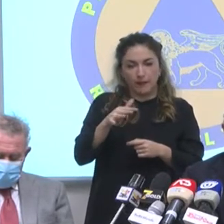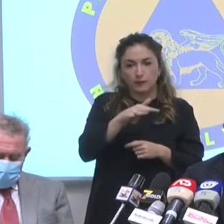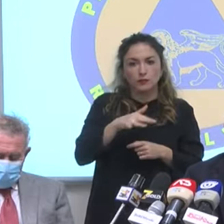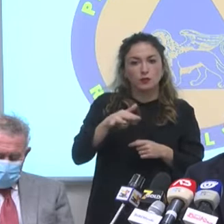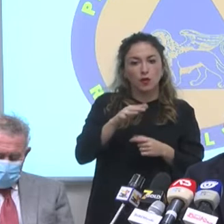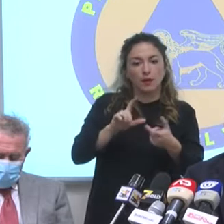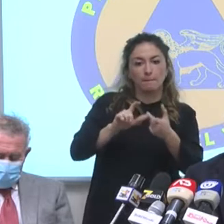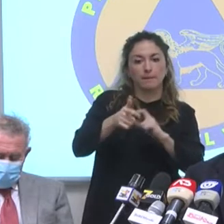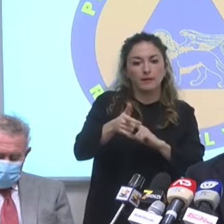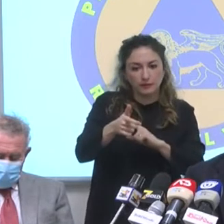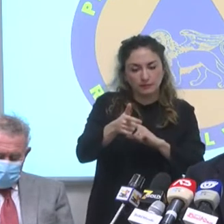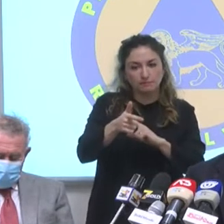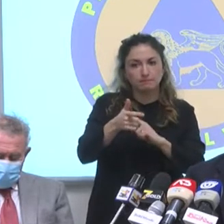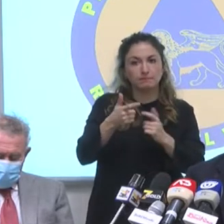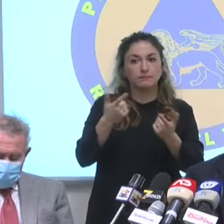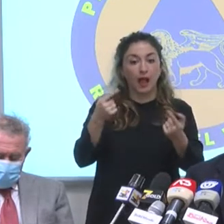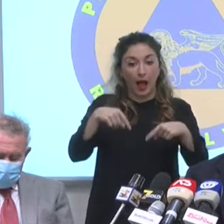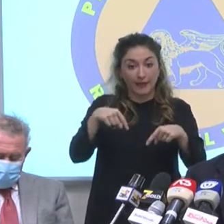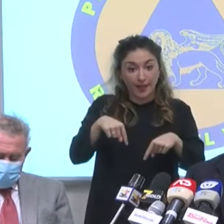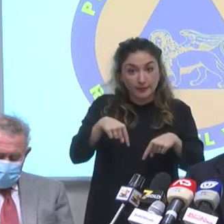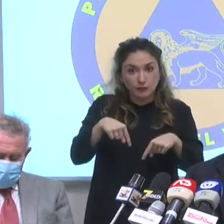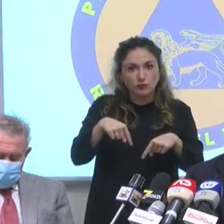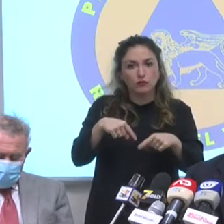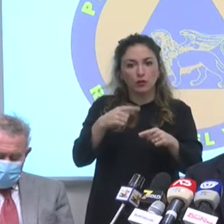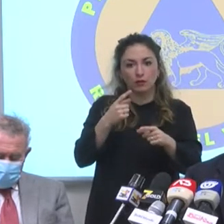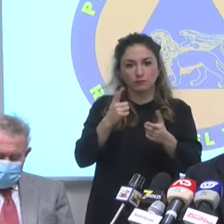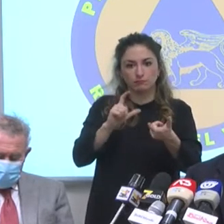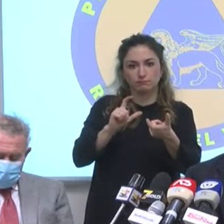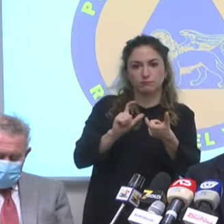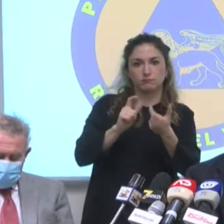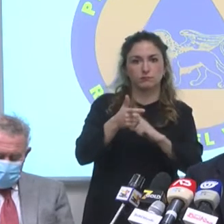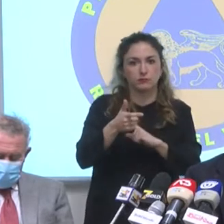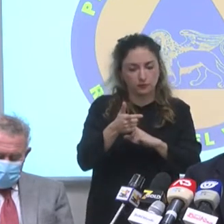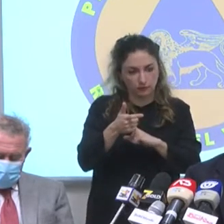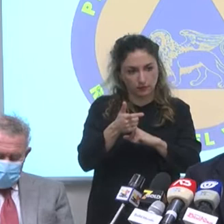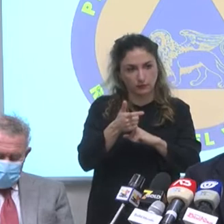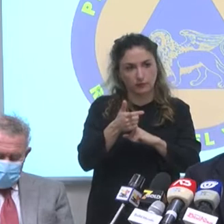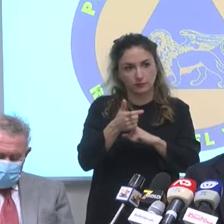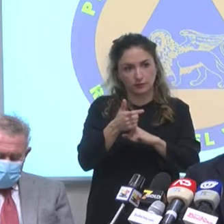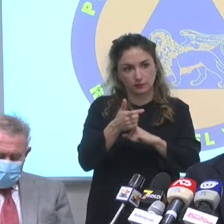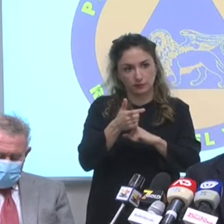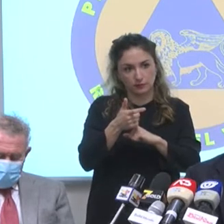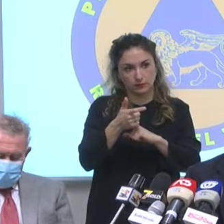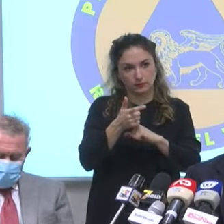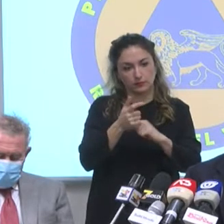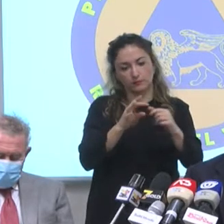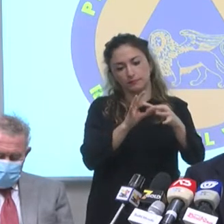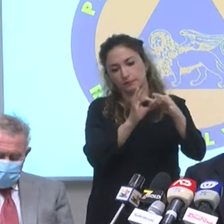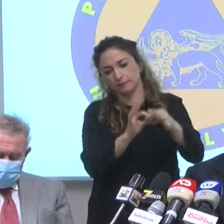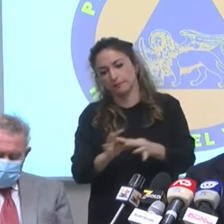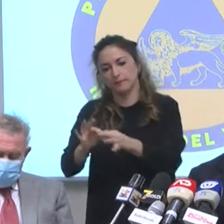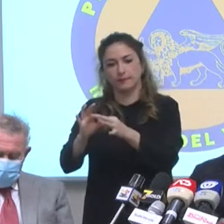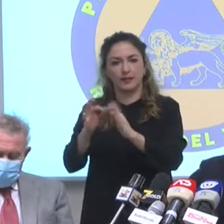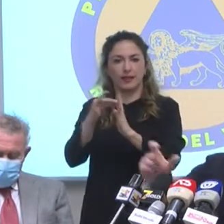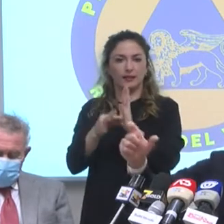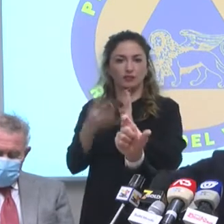se ci dovesse essere un passaggio di zona adesso di fatto viene assorbito dalle restrizioni che ci sono,